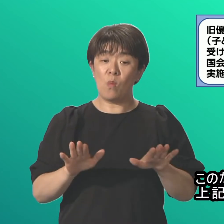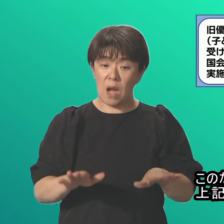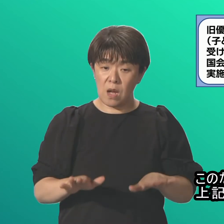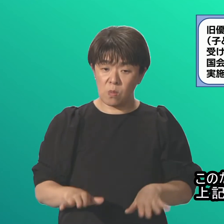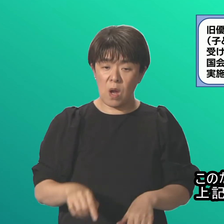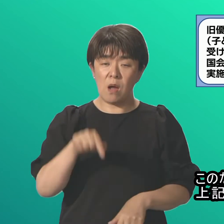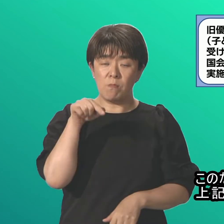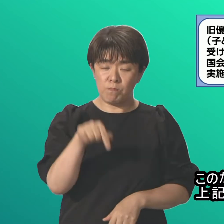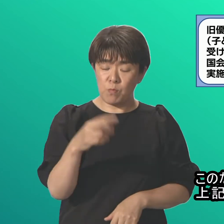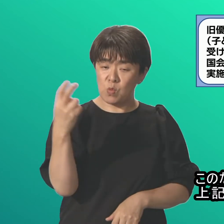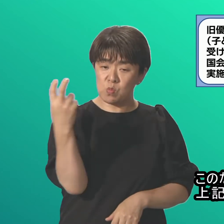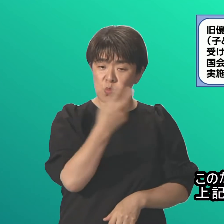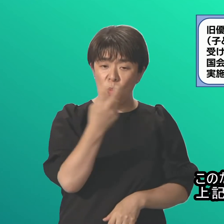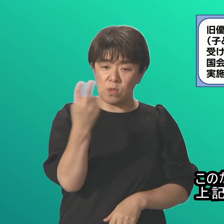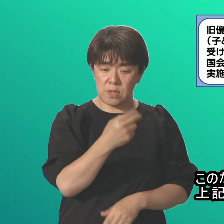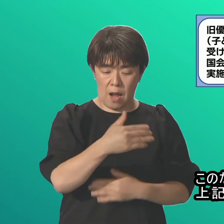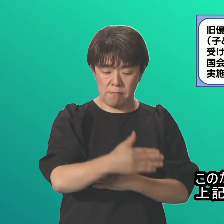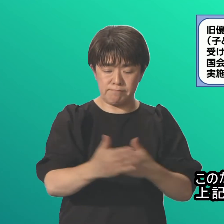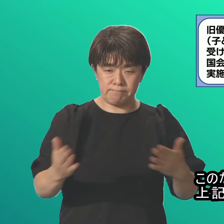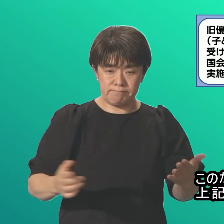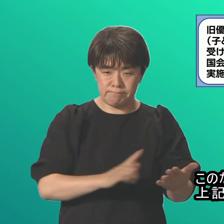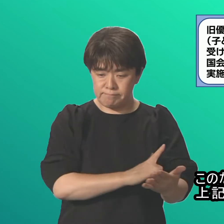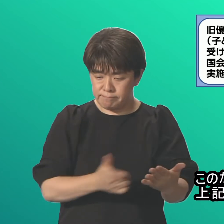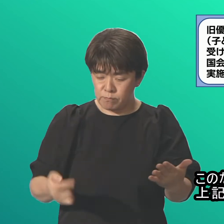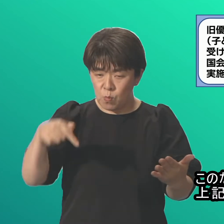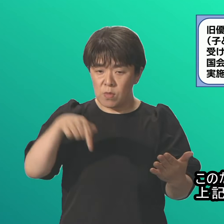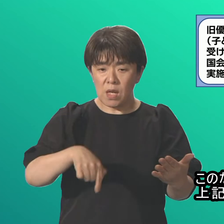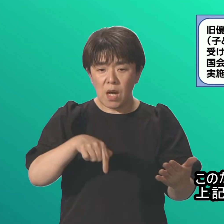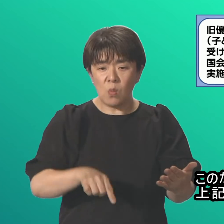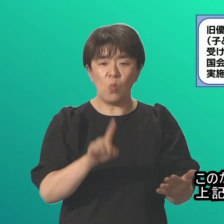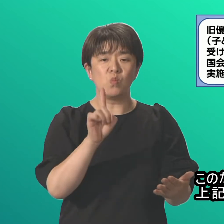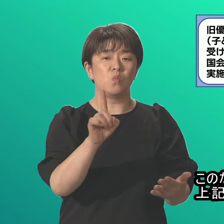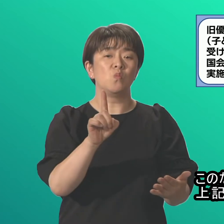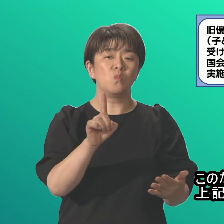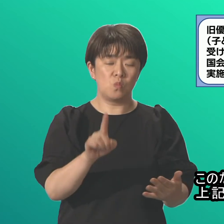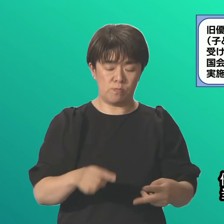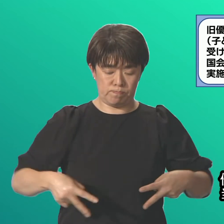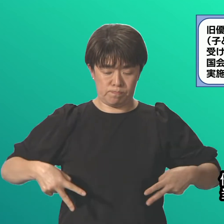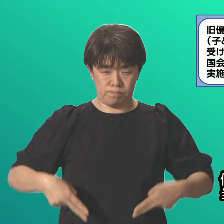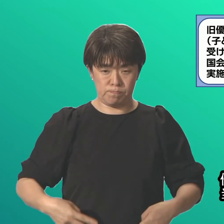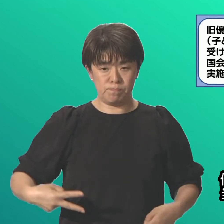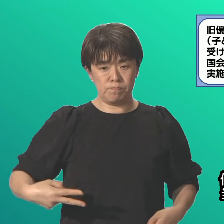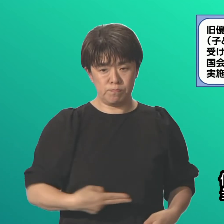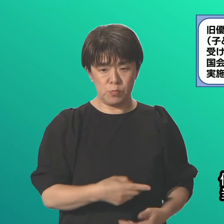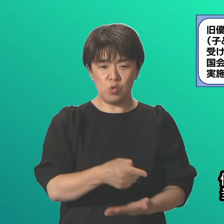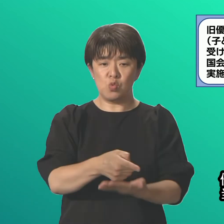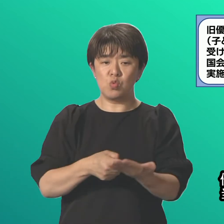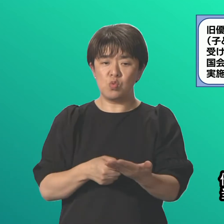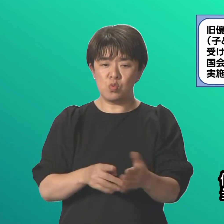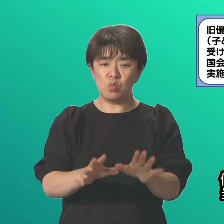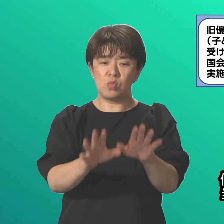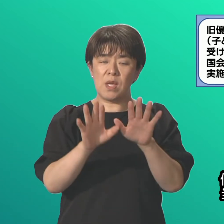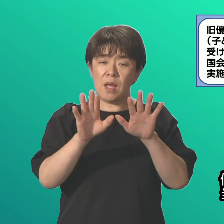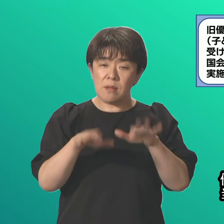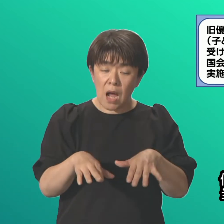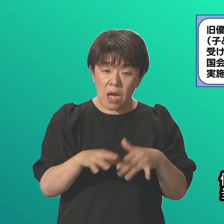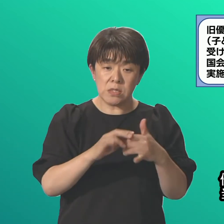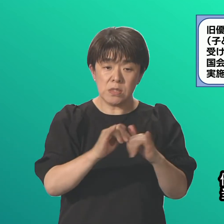この度、上記調査の一環として、郵政手術を受けた当事者の